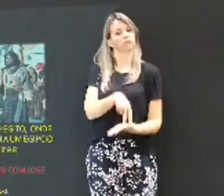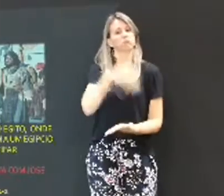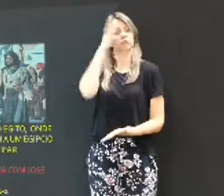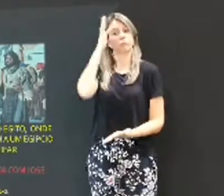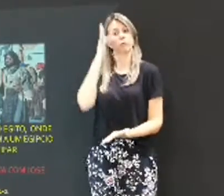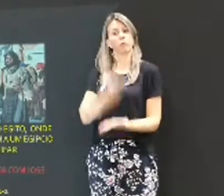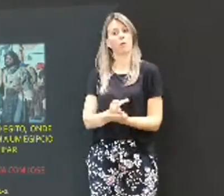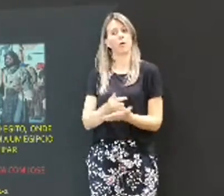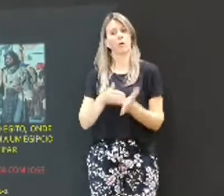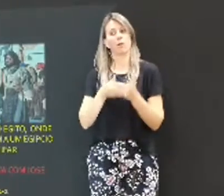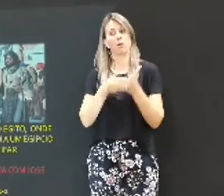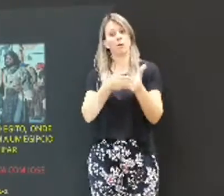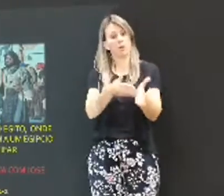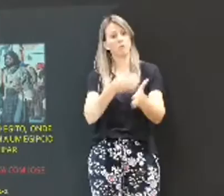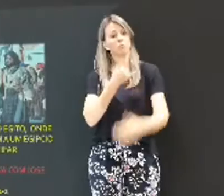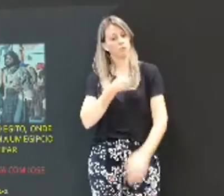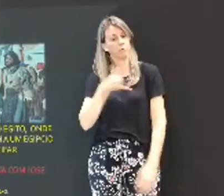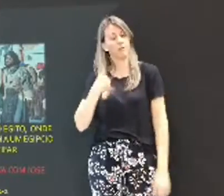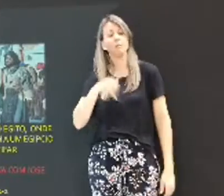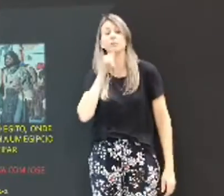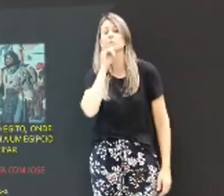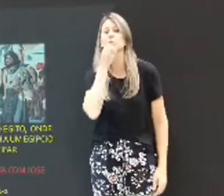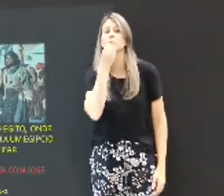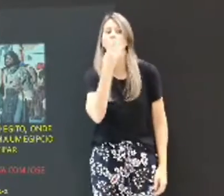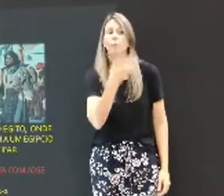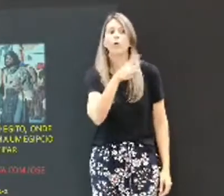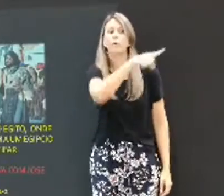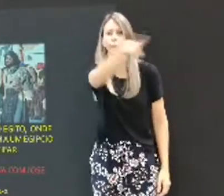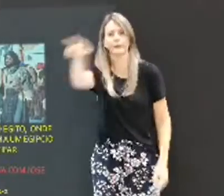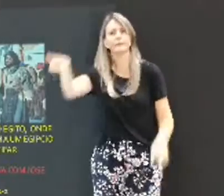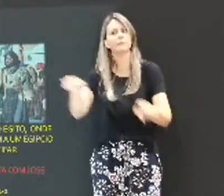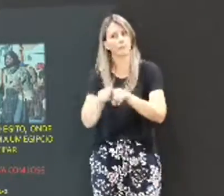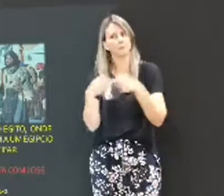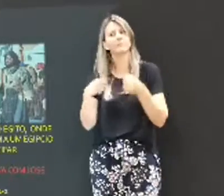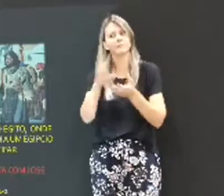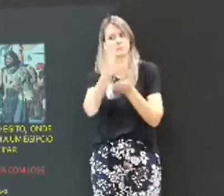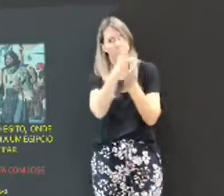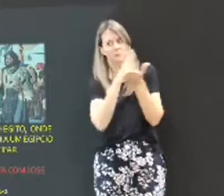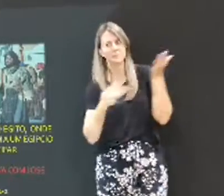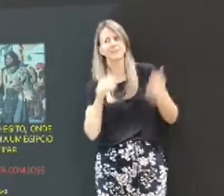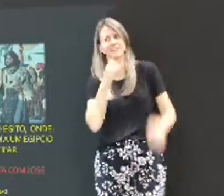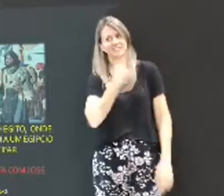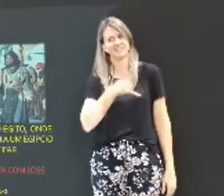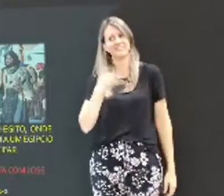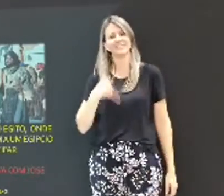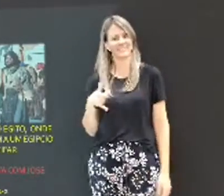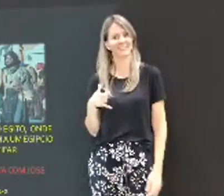para todos nós, de fé, de perseverança. José era um homem bom. E vocês também precisam ser como